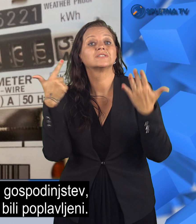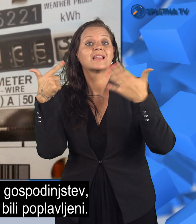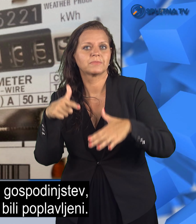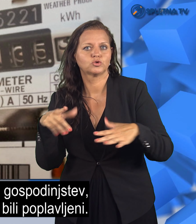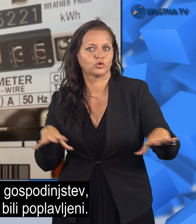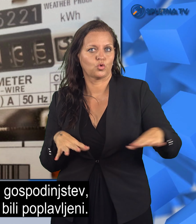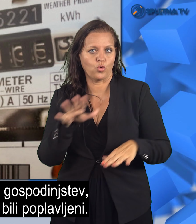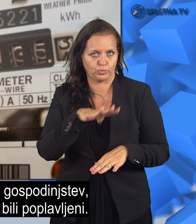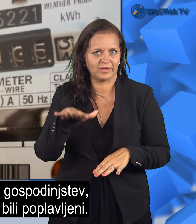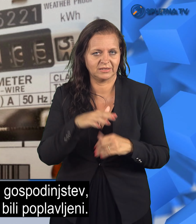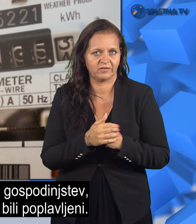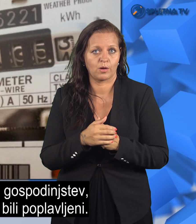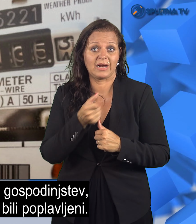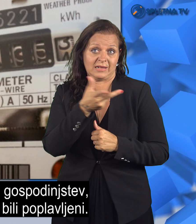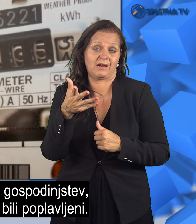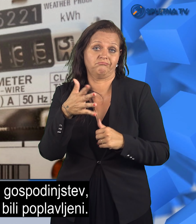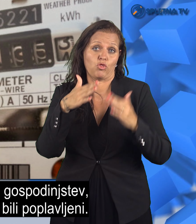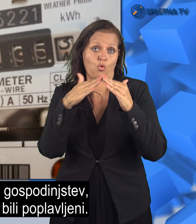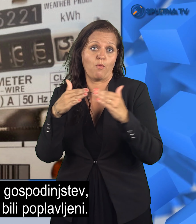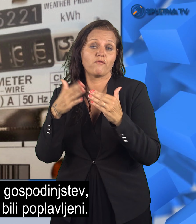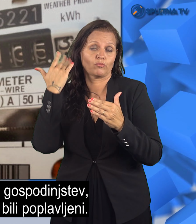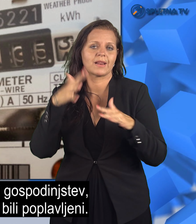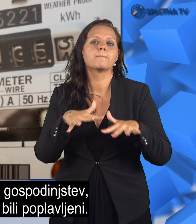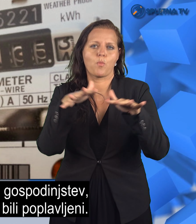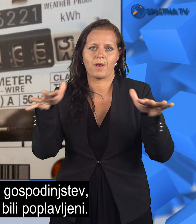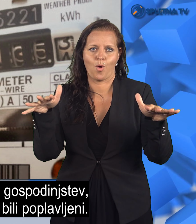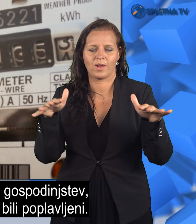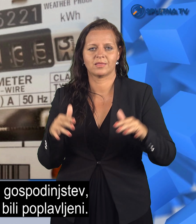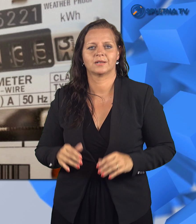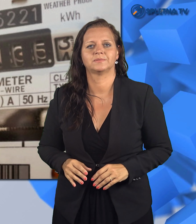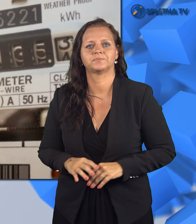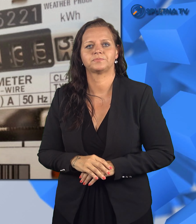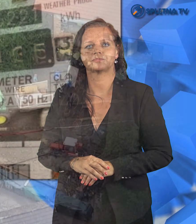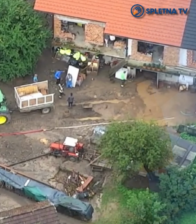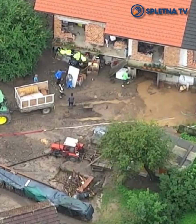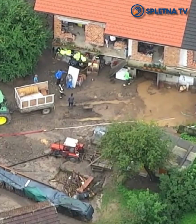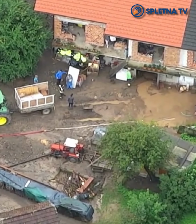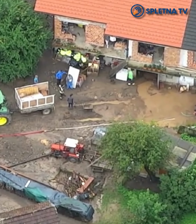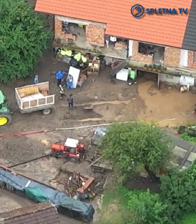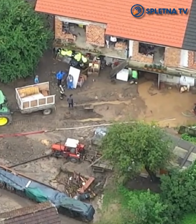7.000 gospodinjstev, katerih domovi so bili poplavljeni.